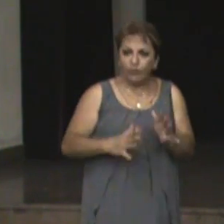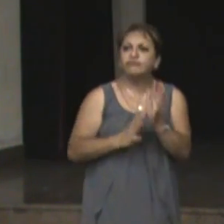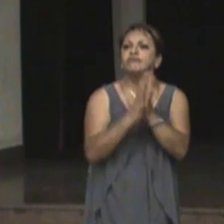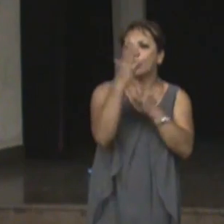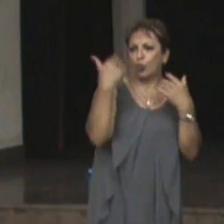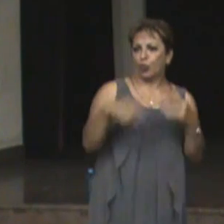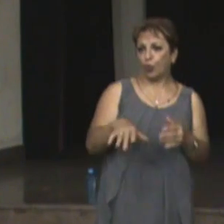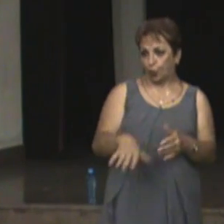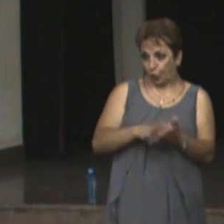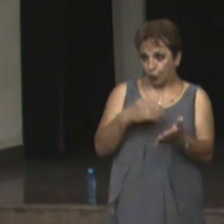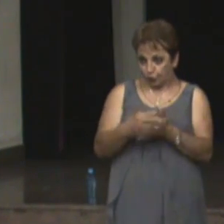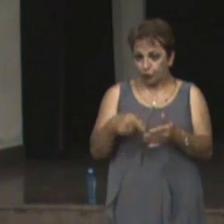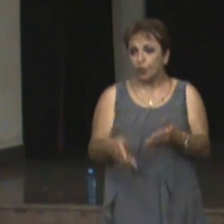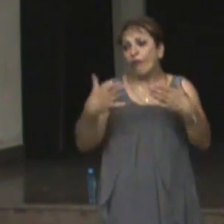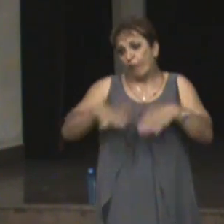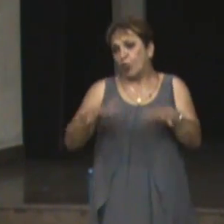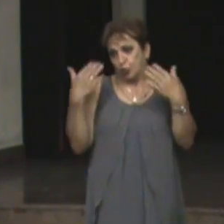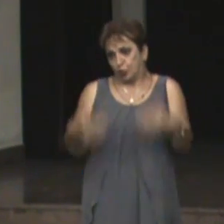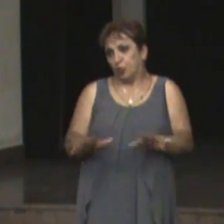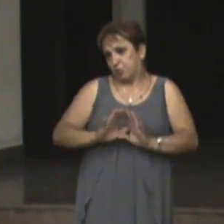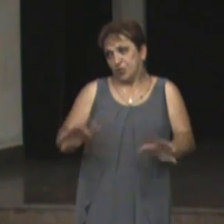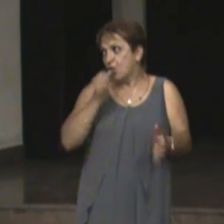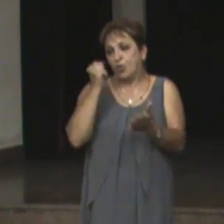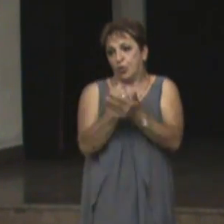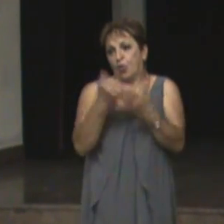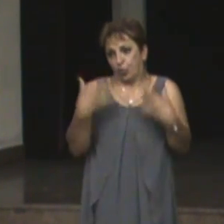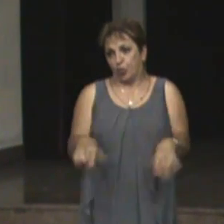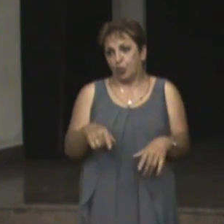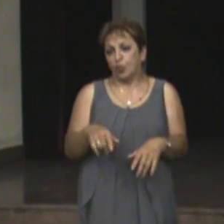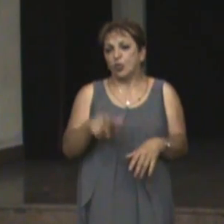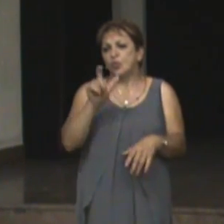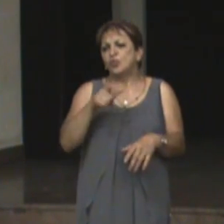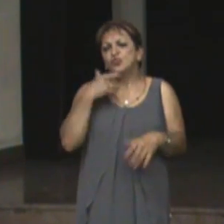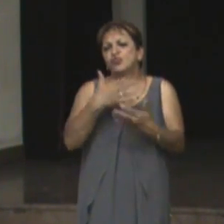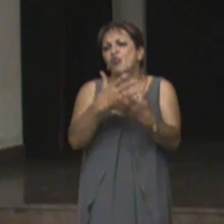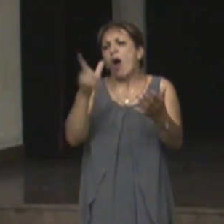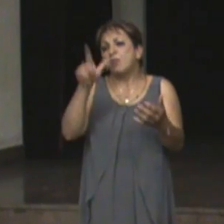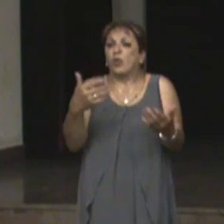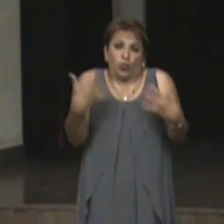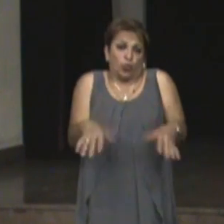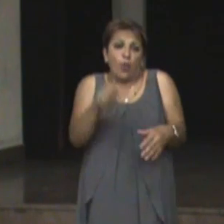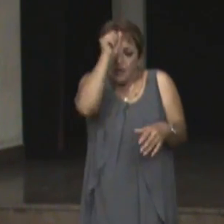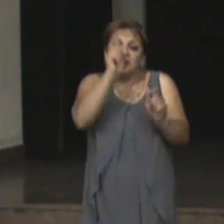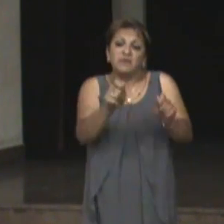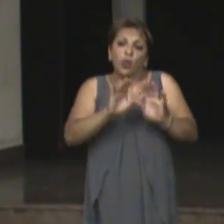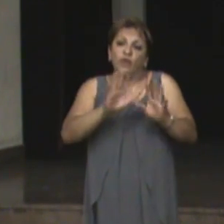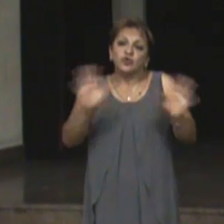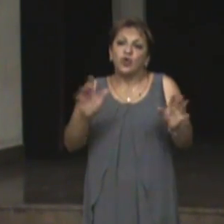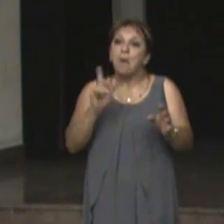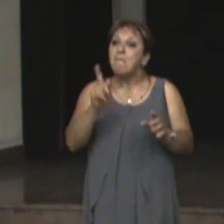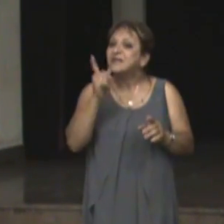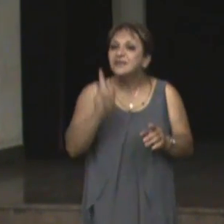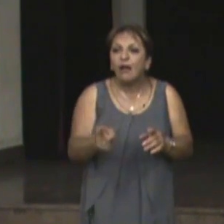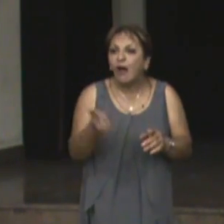որ ասում է։ Հիմա այդպես որոշված է։ Շատերը այսպես փորձում են իրենց արդարացնել, բայց իրականում ոչինչ որոշված